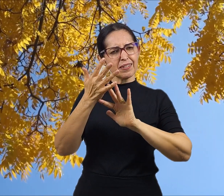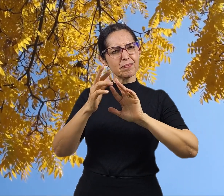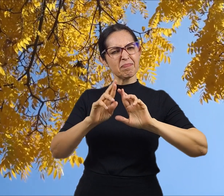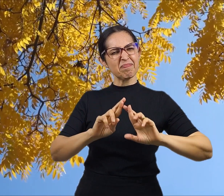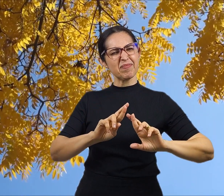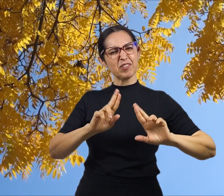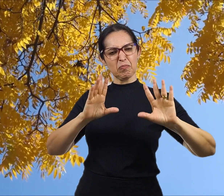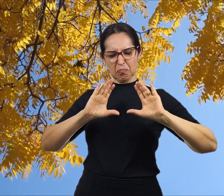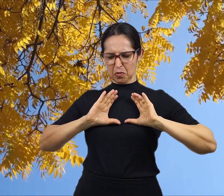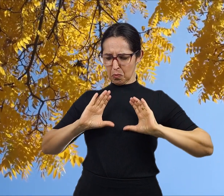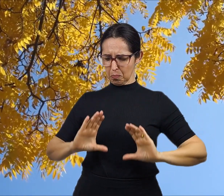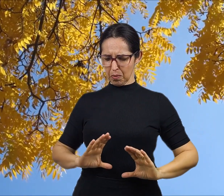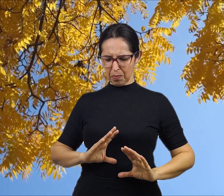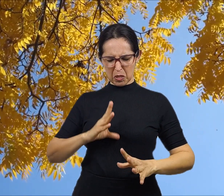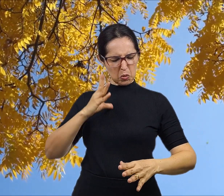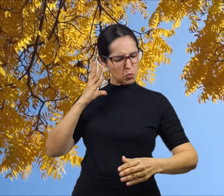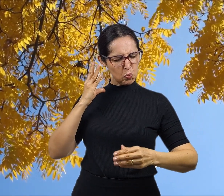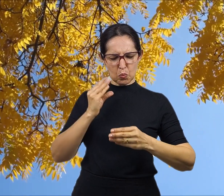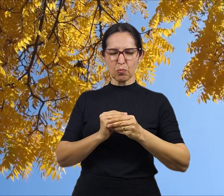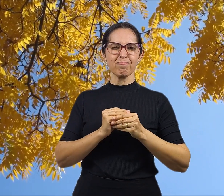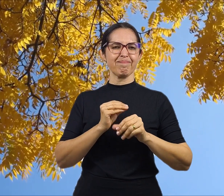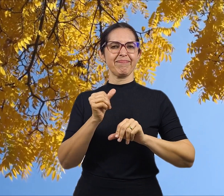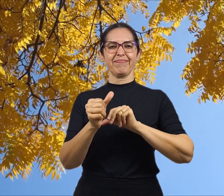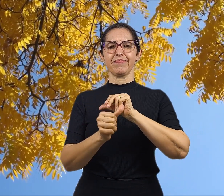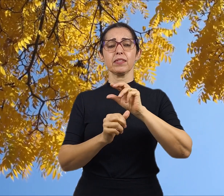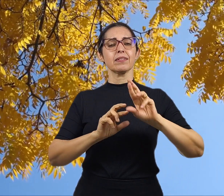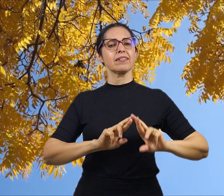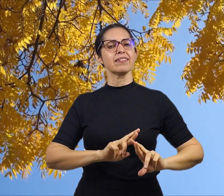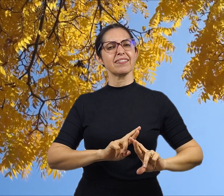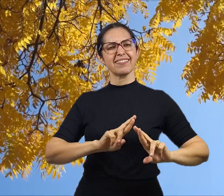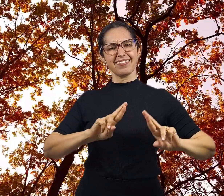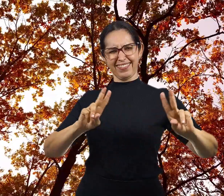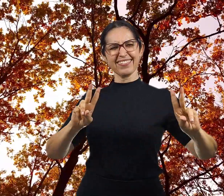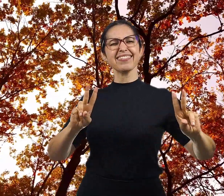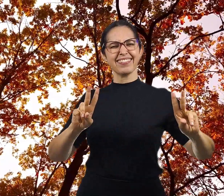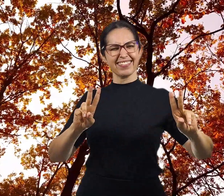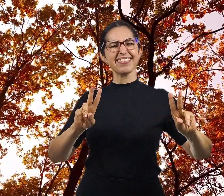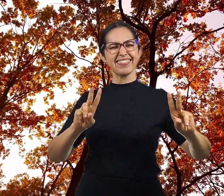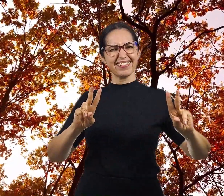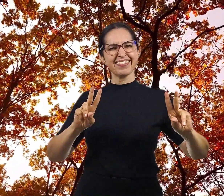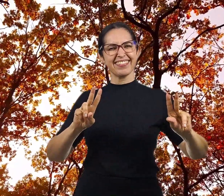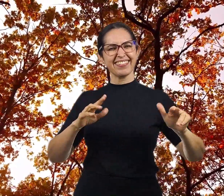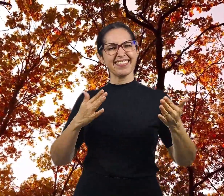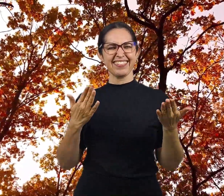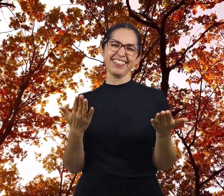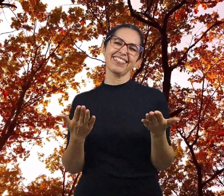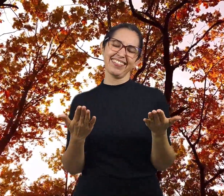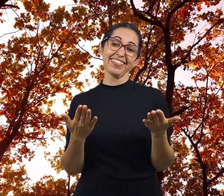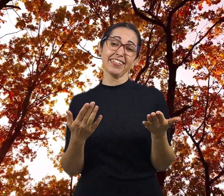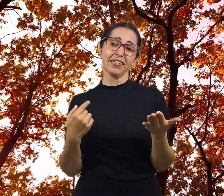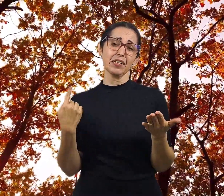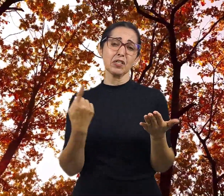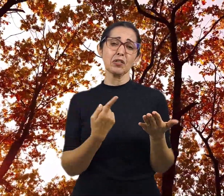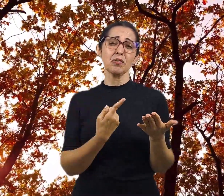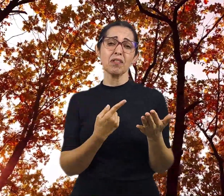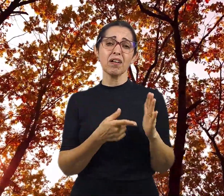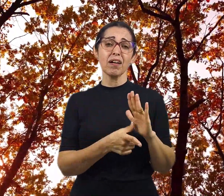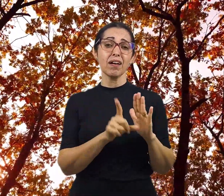Senhor mudou tudo em nós. Ele transformou-nos por completo, porque nós fugíamos de Esaú,